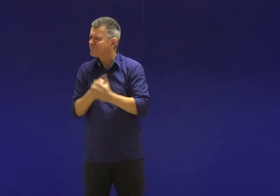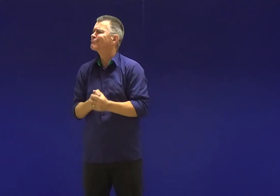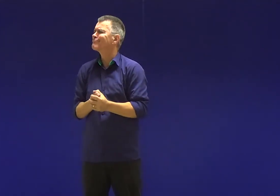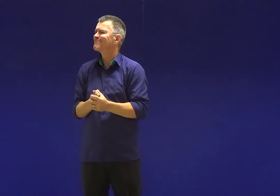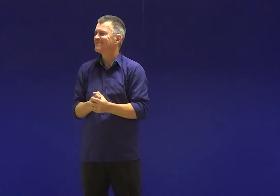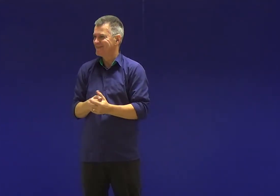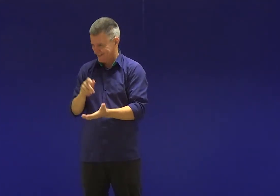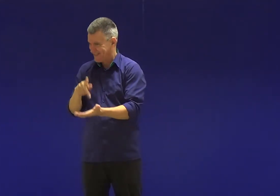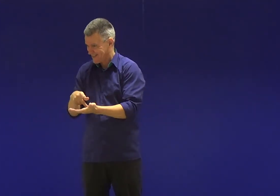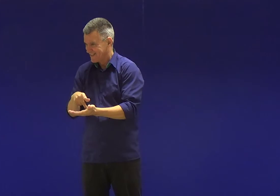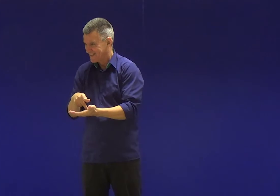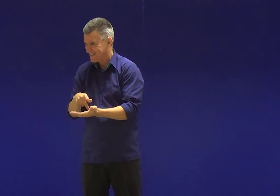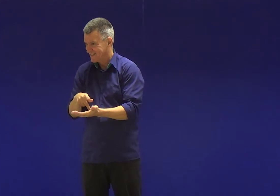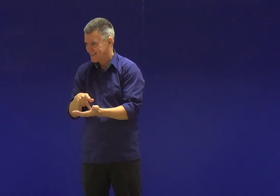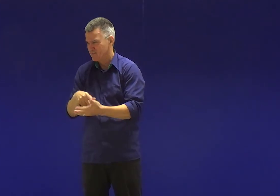Deus. Amém? Né?